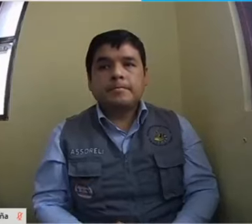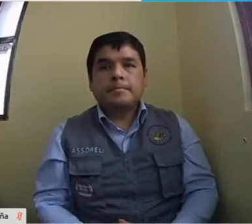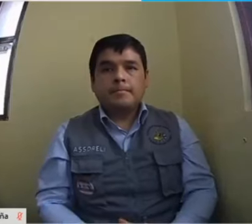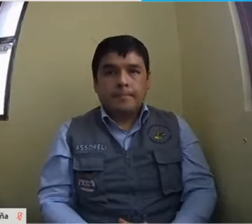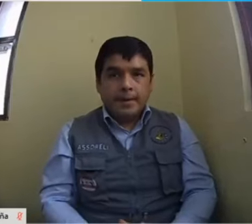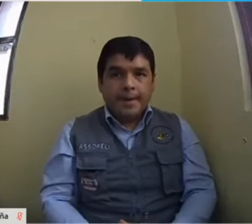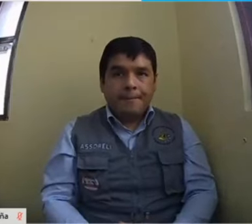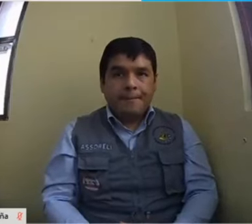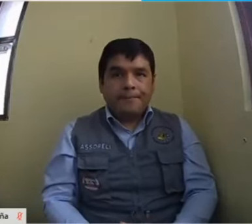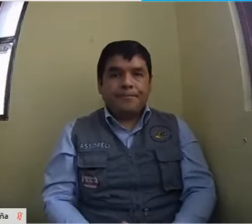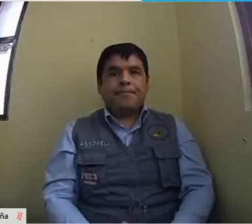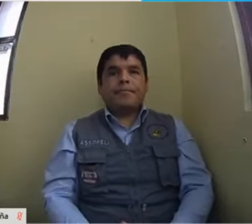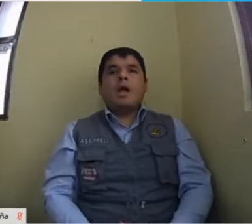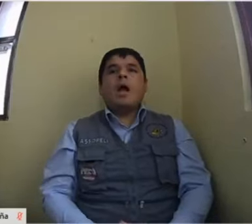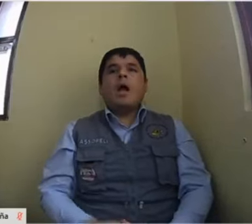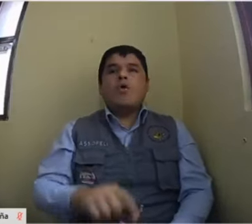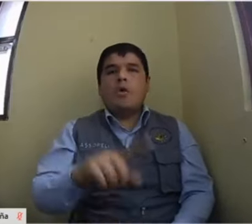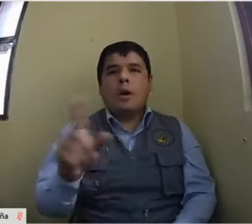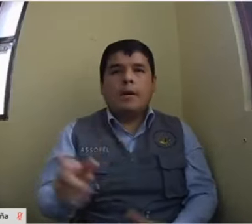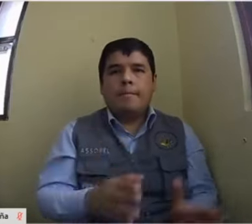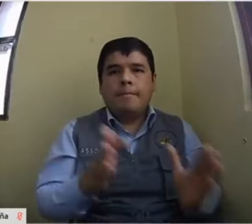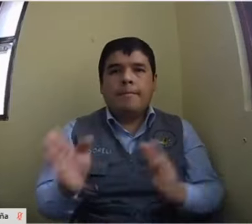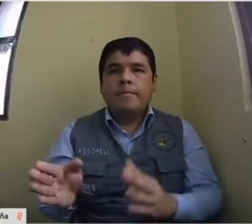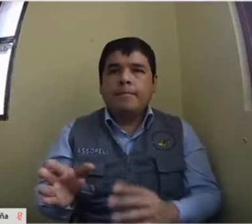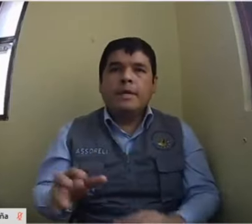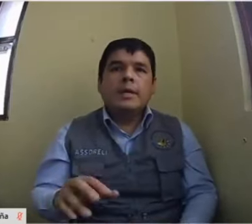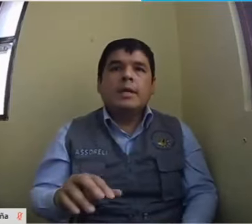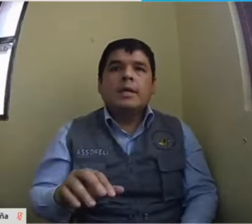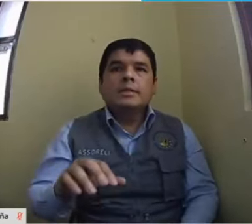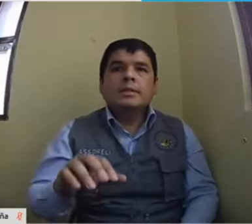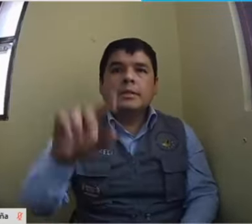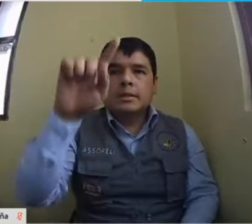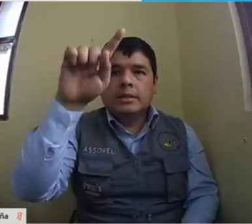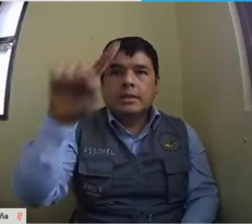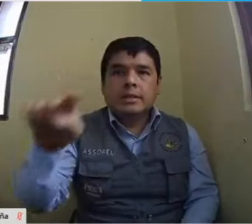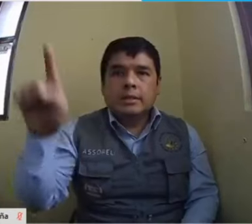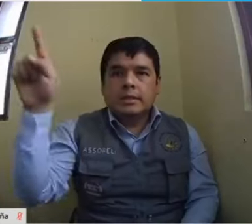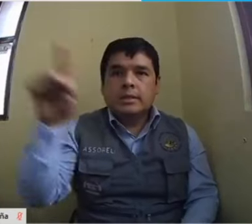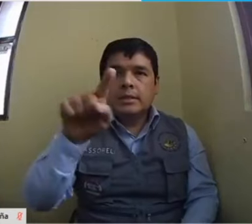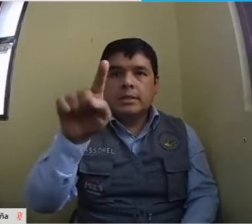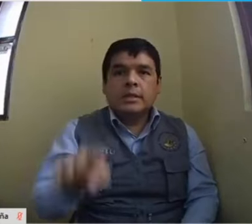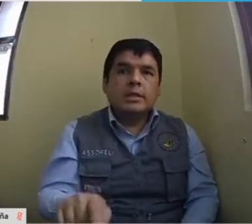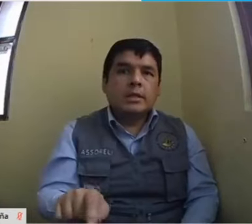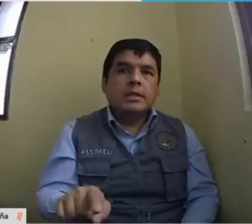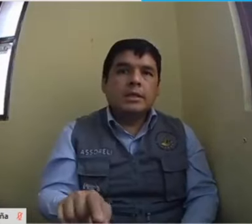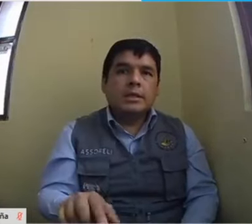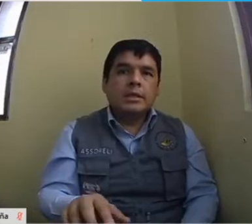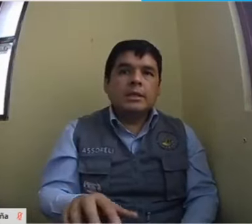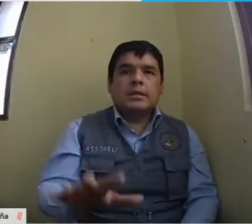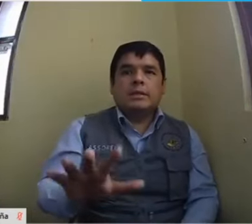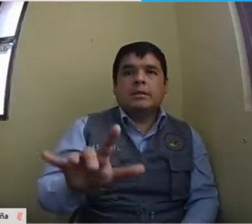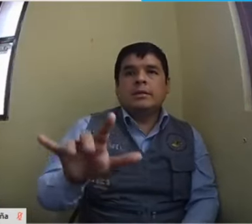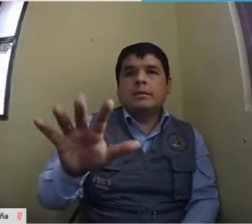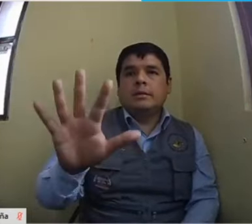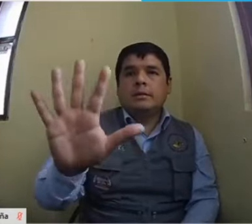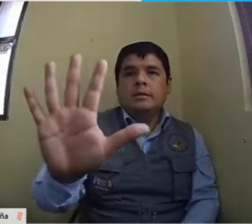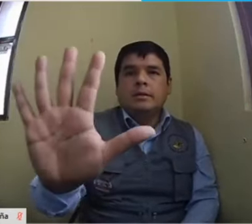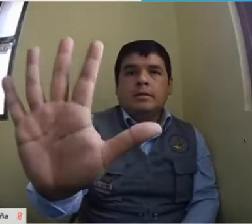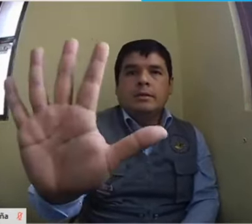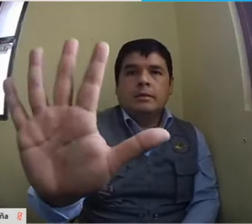Recuerden también que algunas letras se muestran de perfil. La E, la B grande, la X.